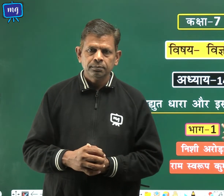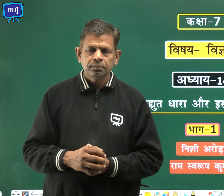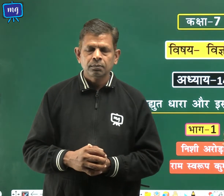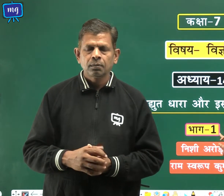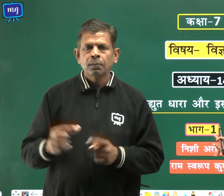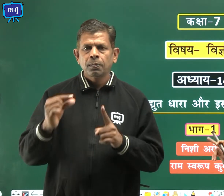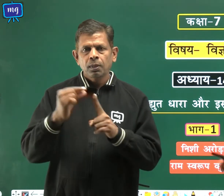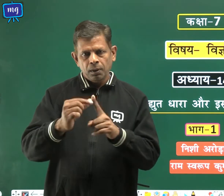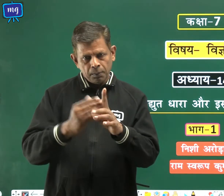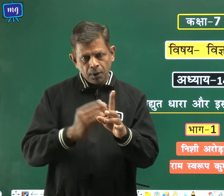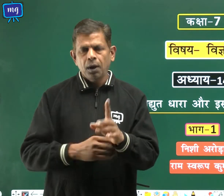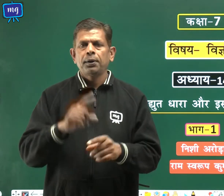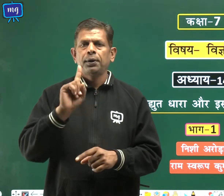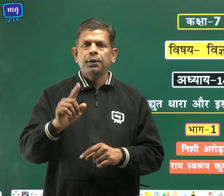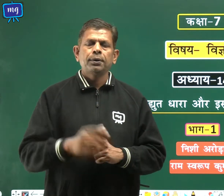भाग 1।